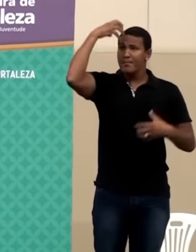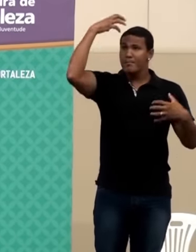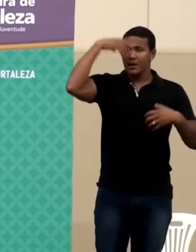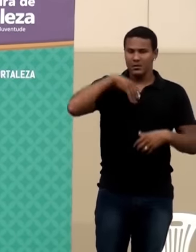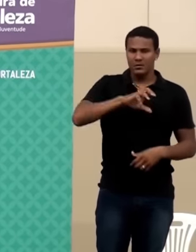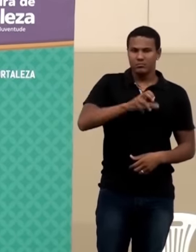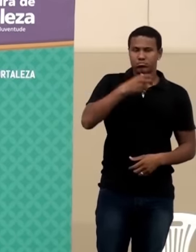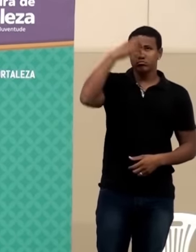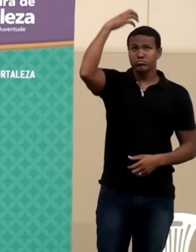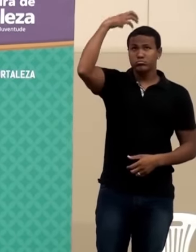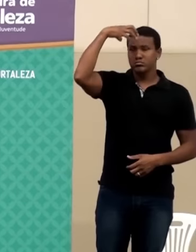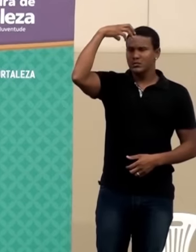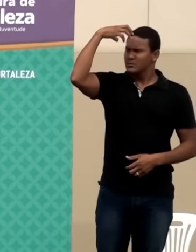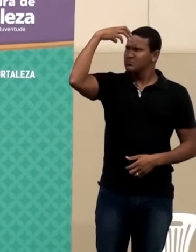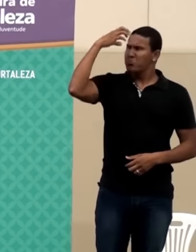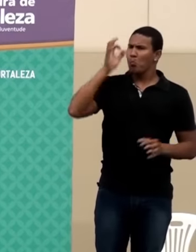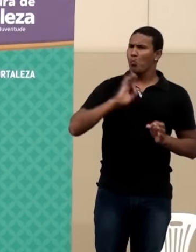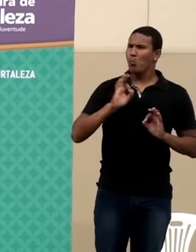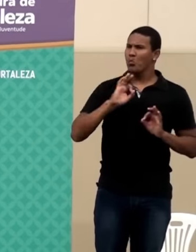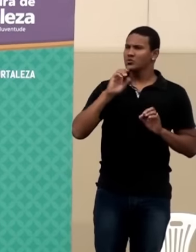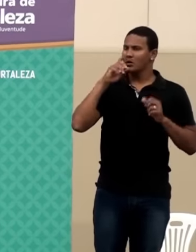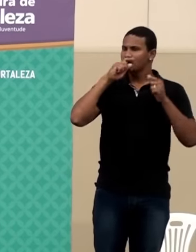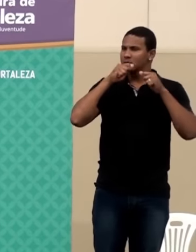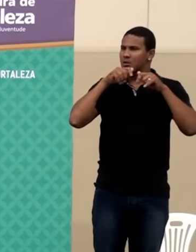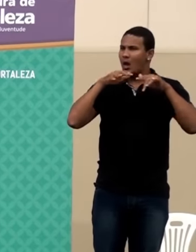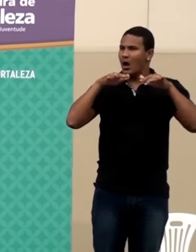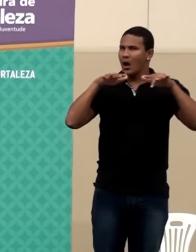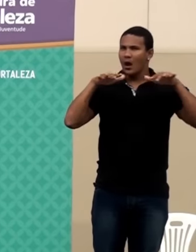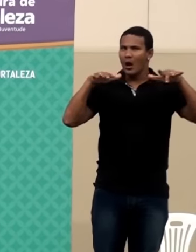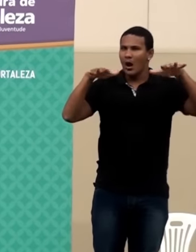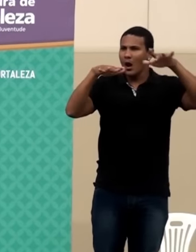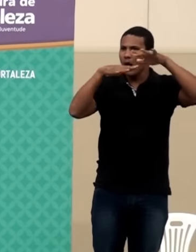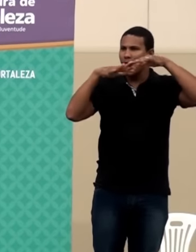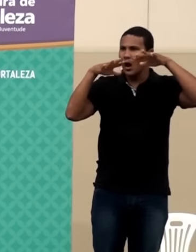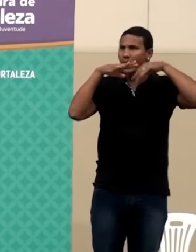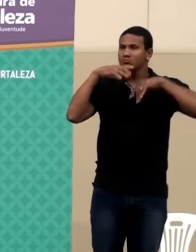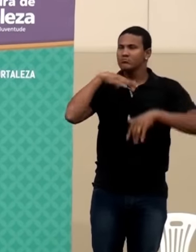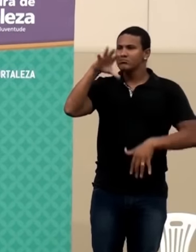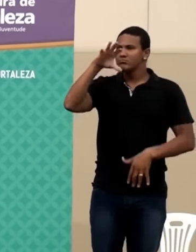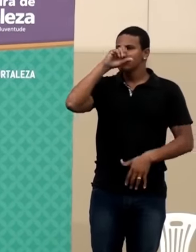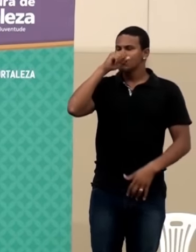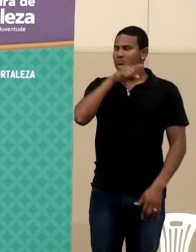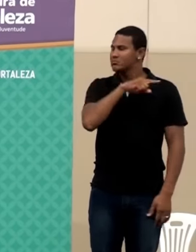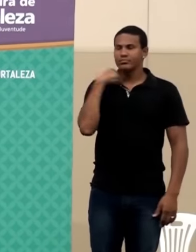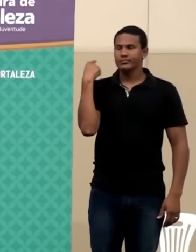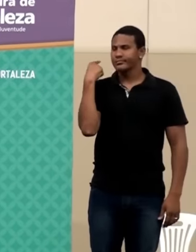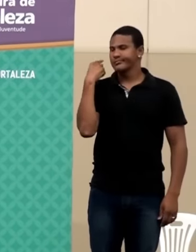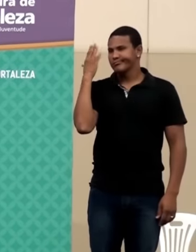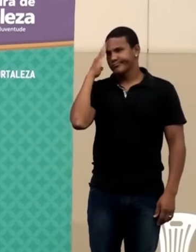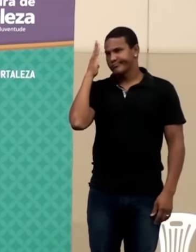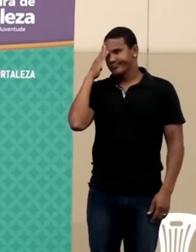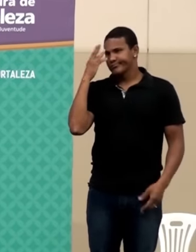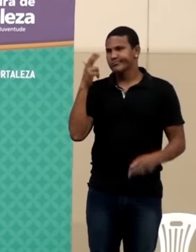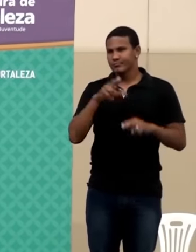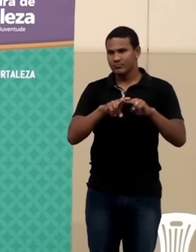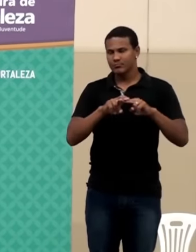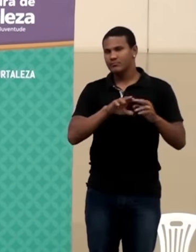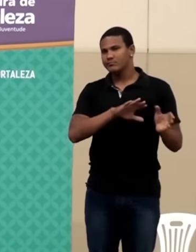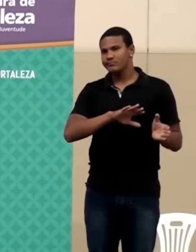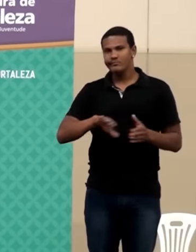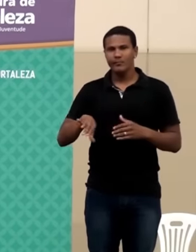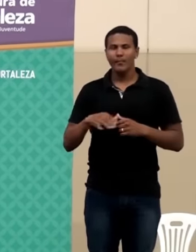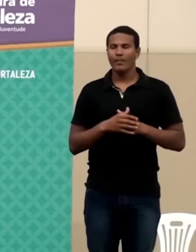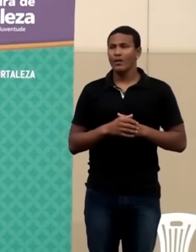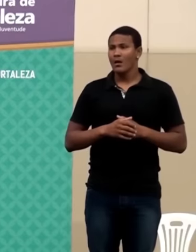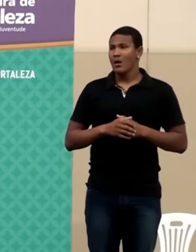asfixiados. Mais recentemente, no Brasil, a gente teve um episódio relacionado com o cianeto também, lá no Rio Grande